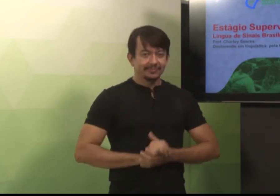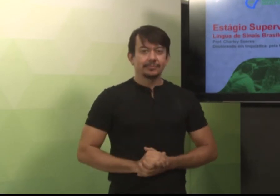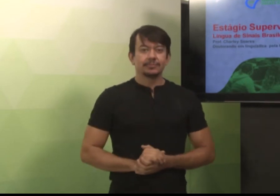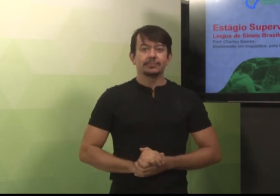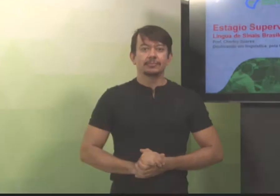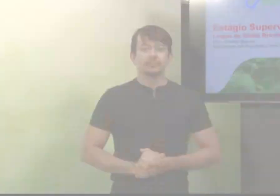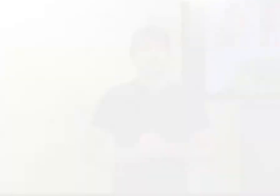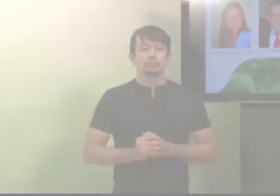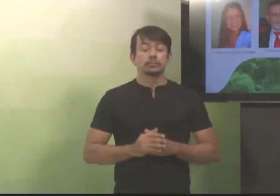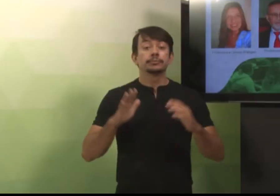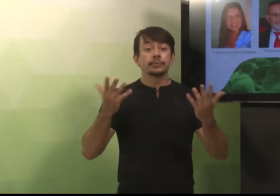vamos iniciar.